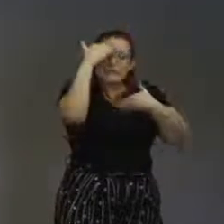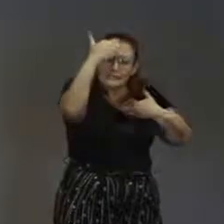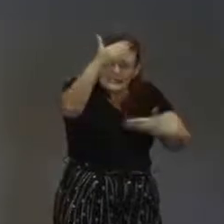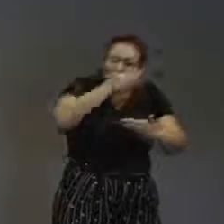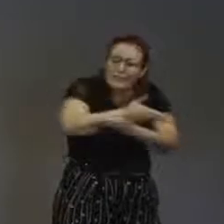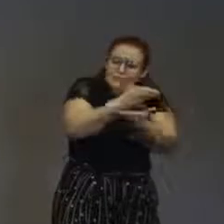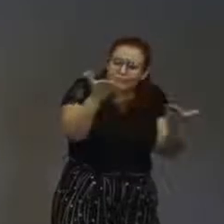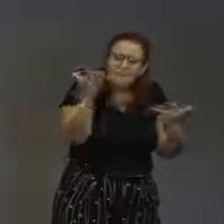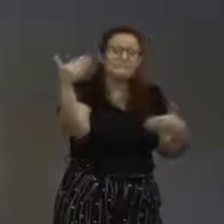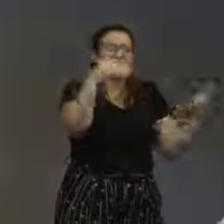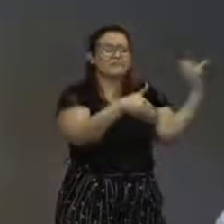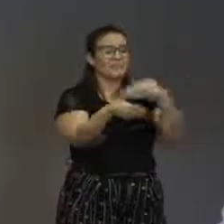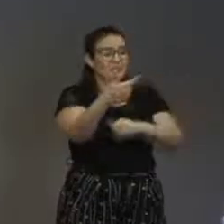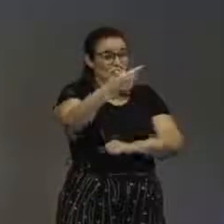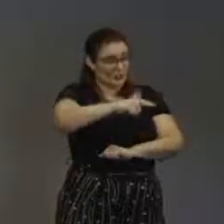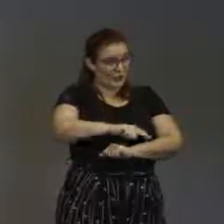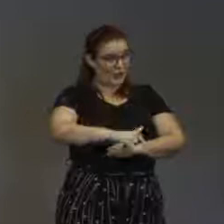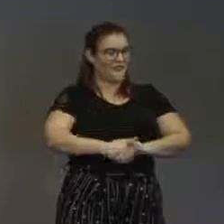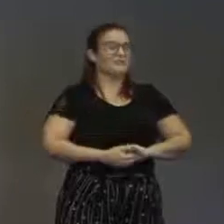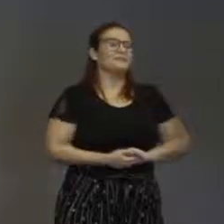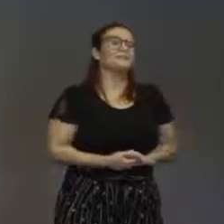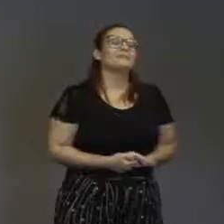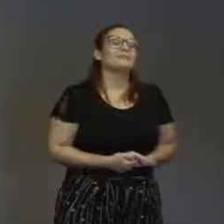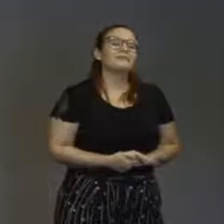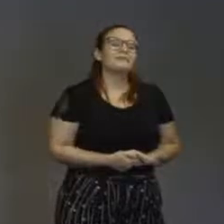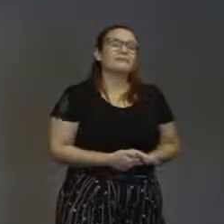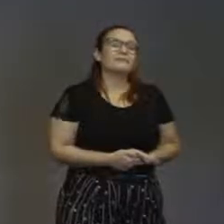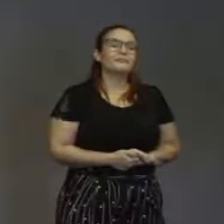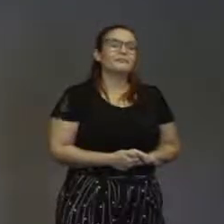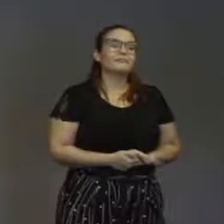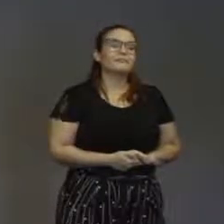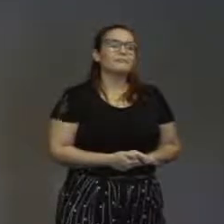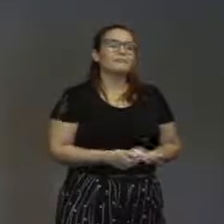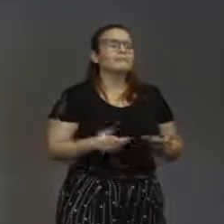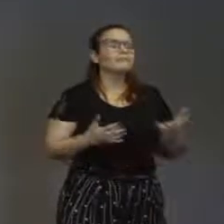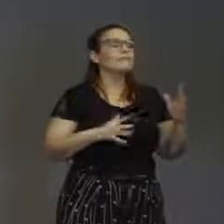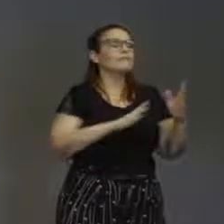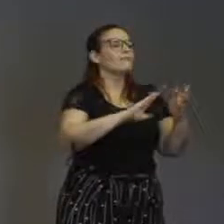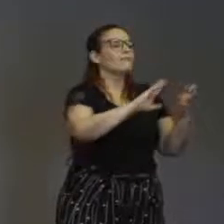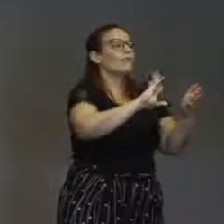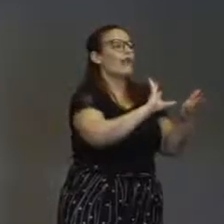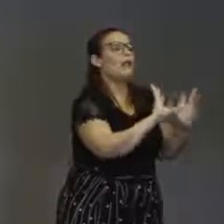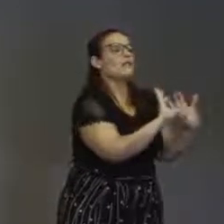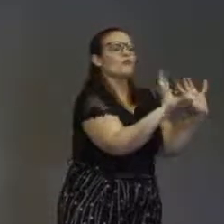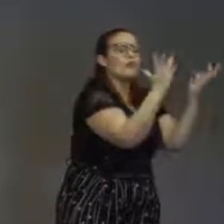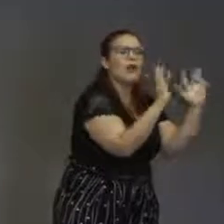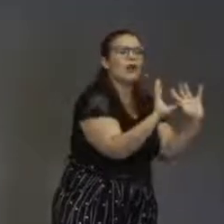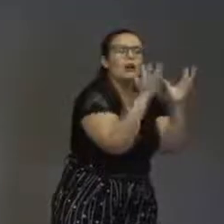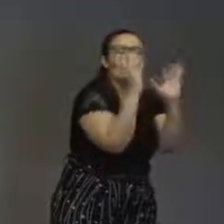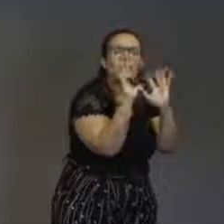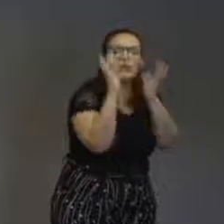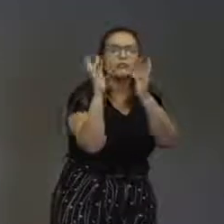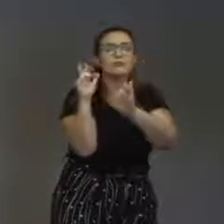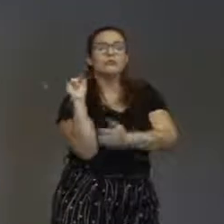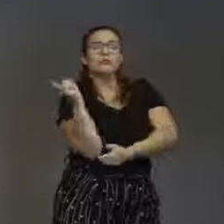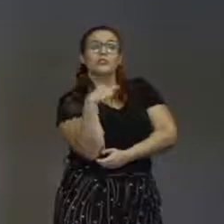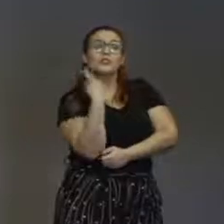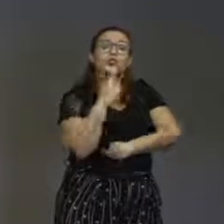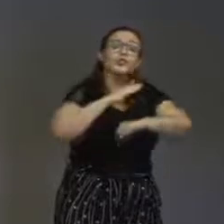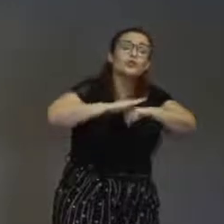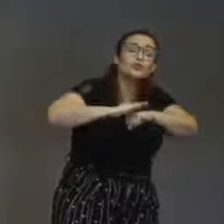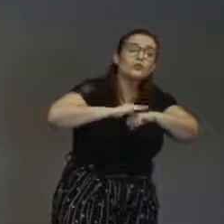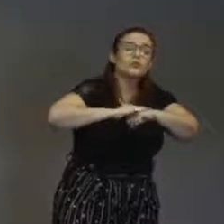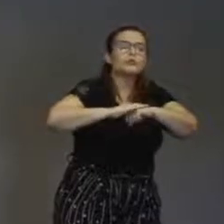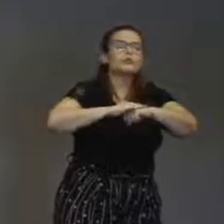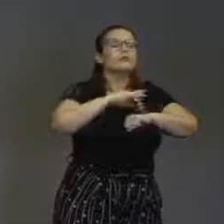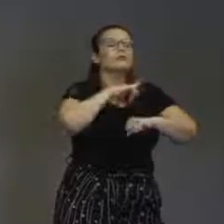presença novamente. E essa série de eventos que nós estamos realizando tem